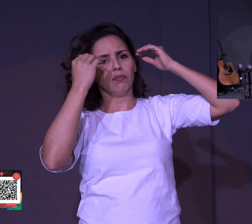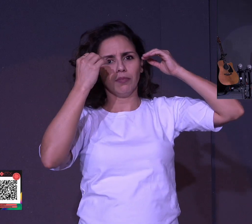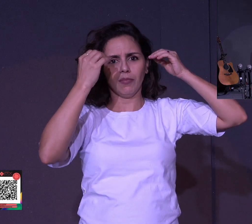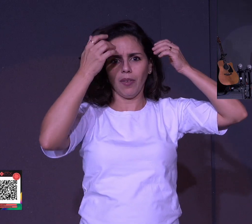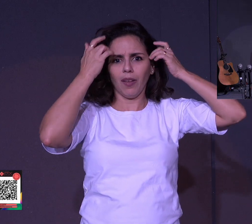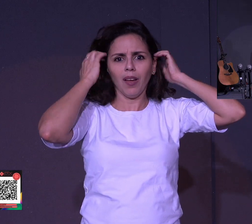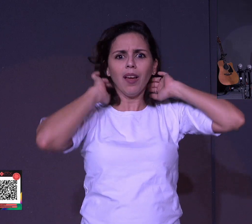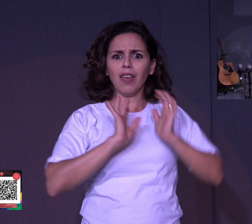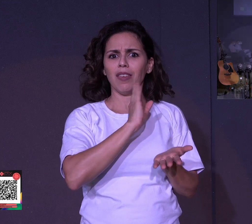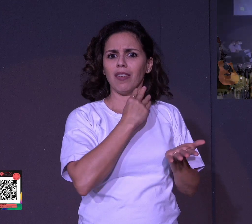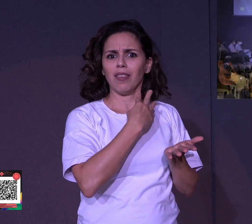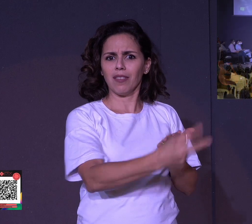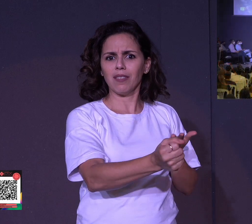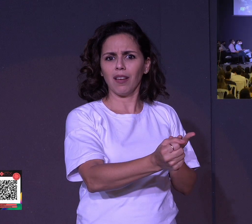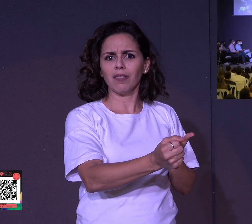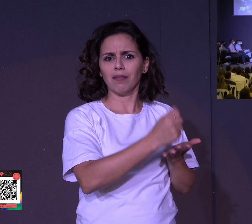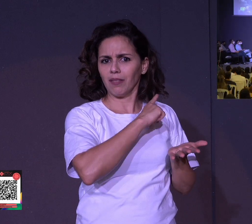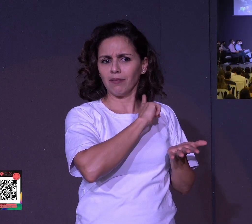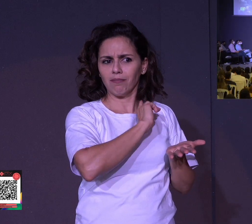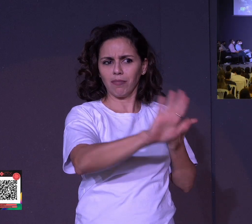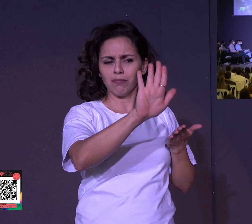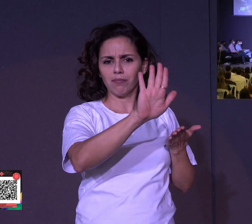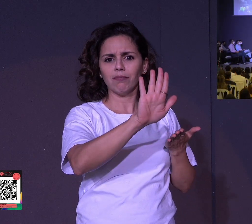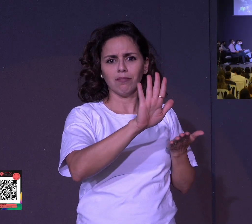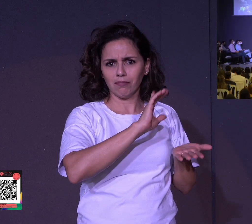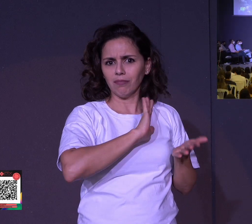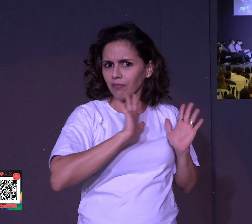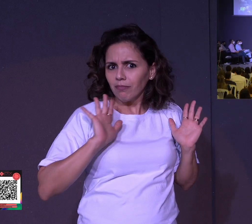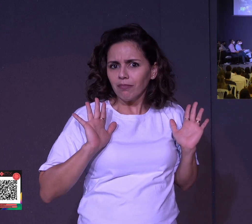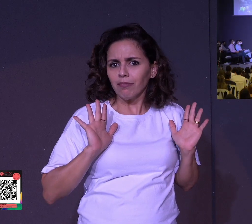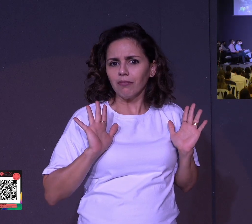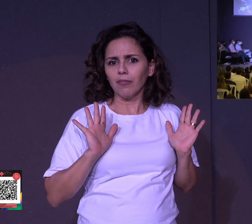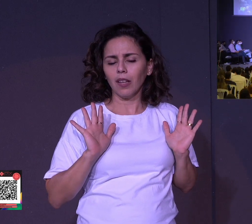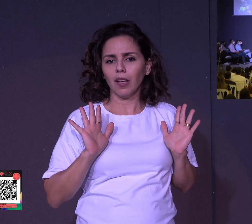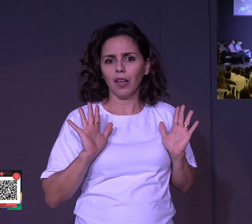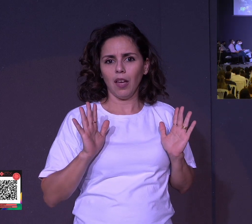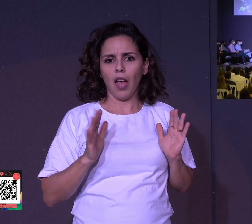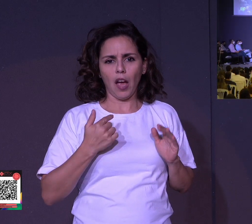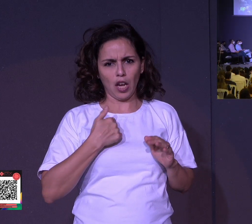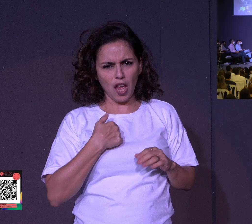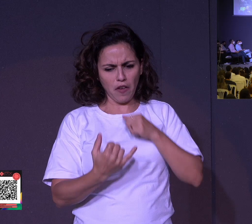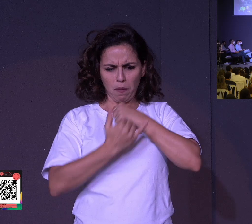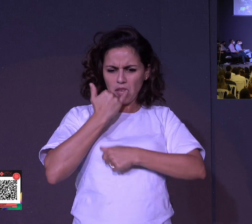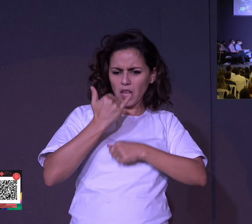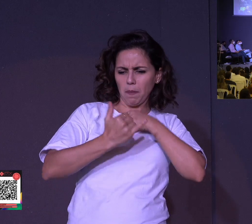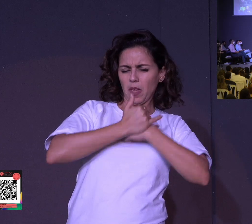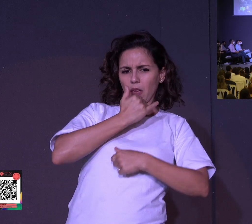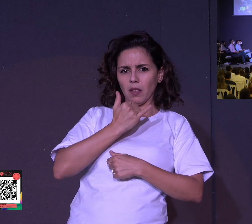impedir que o pensamento chegue, mas não se engane. Eu e você podemos sim